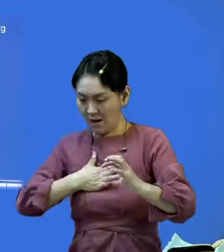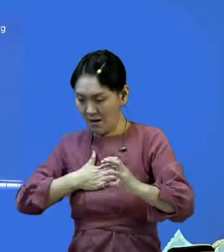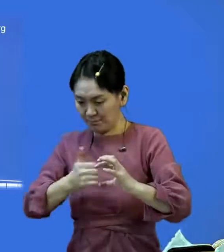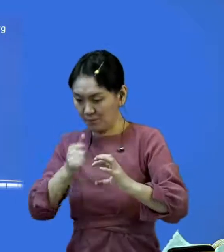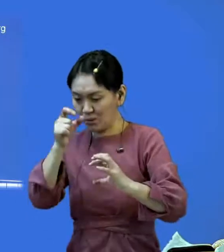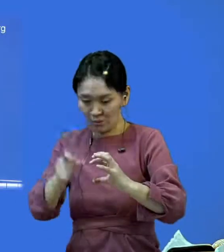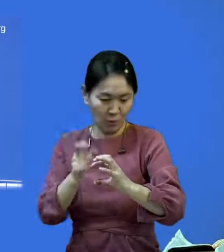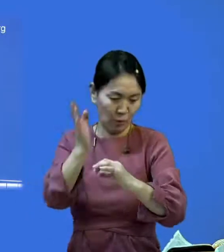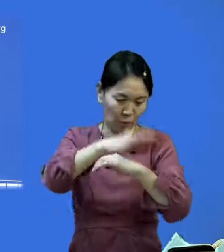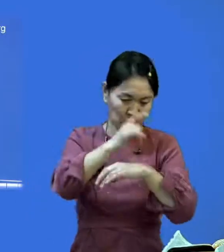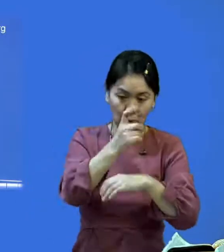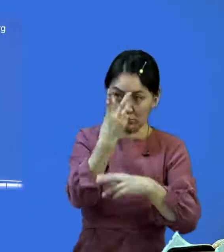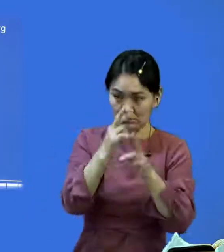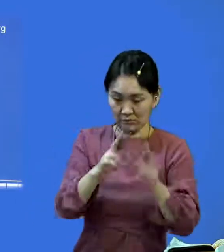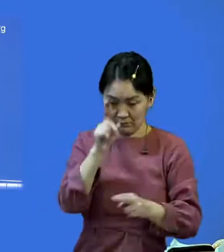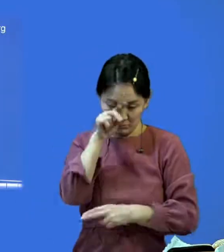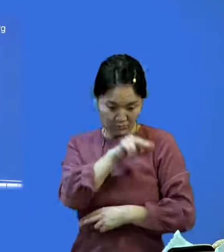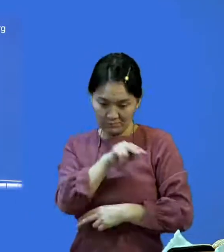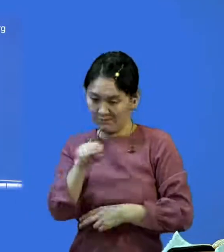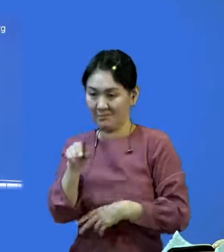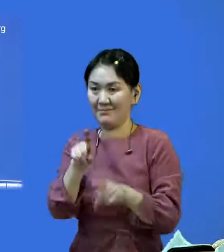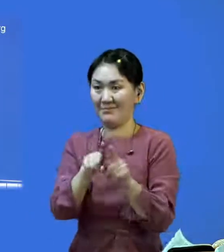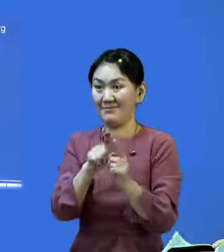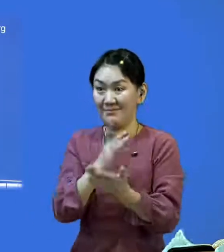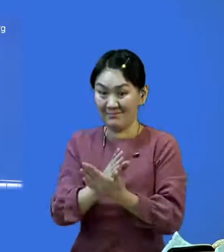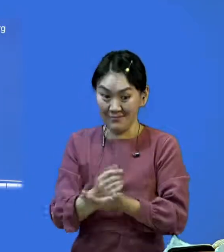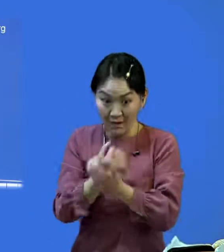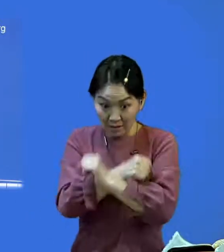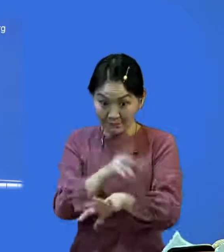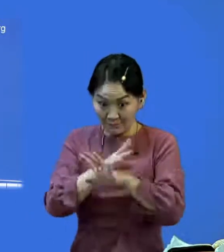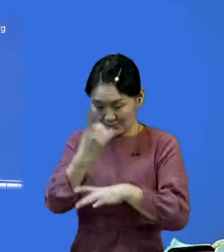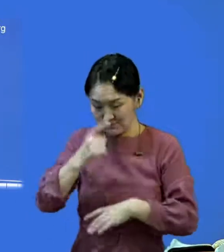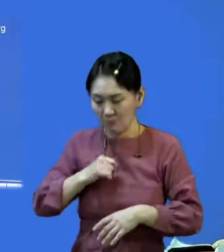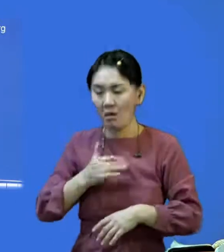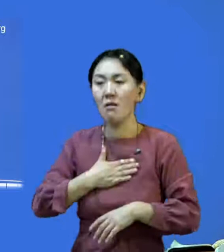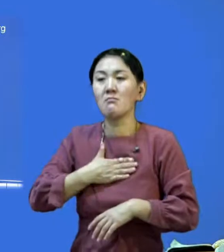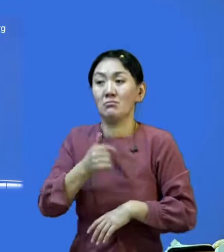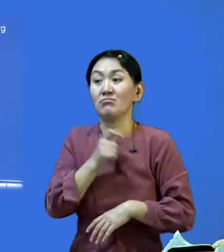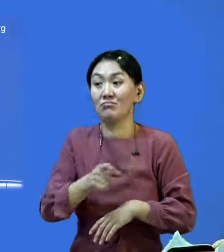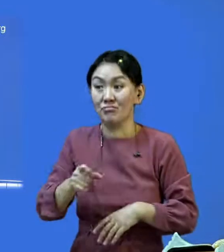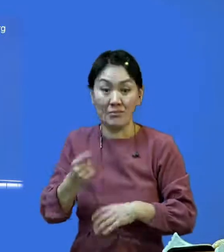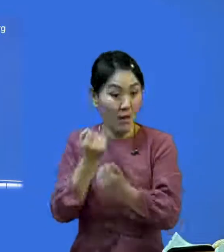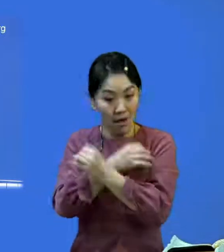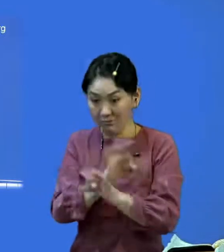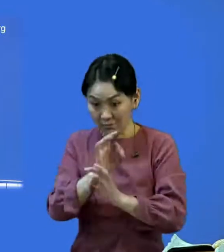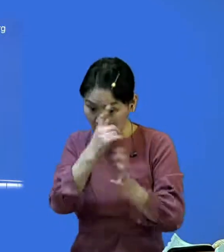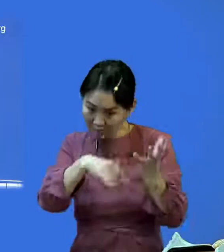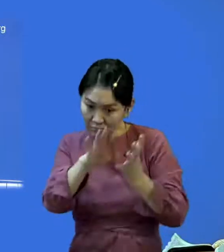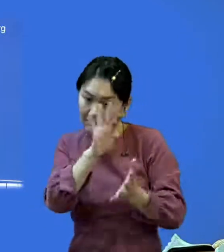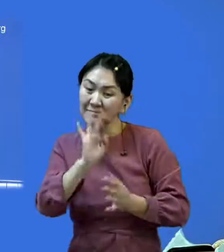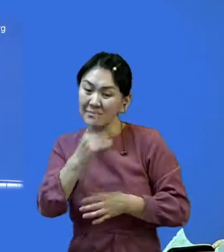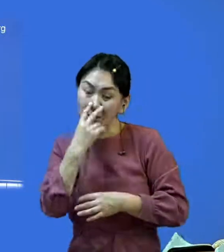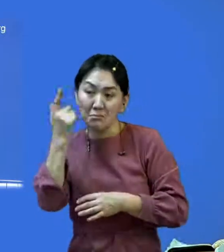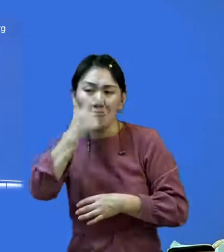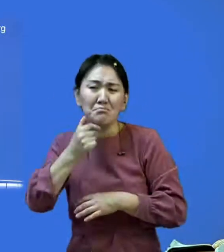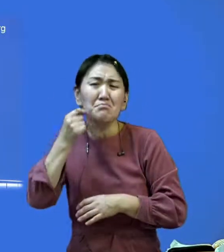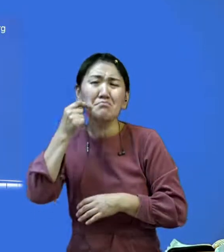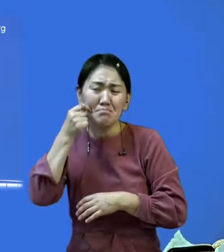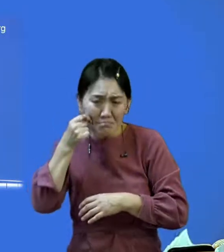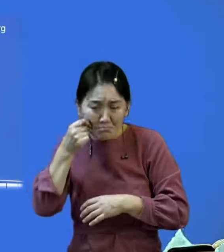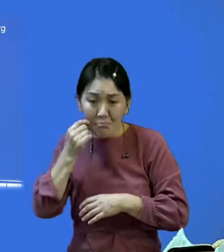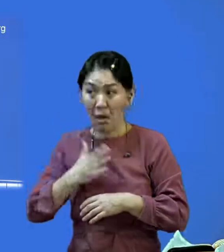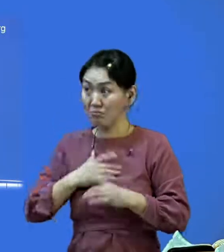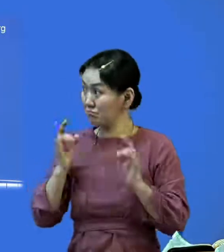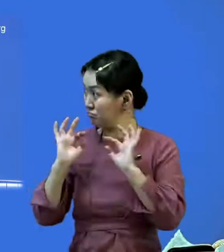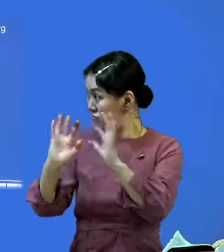гэд 2% байна. Аврагдсан хүмүүс бол амьд хүмүүс байна. Аврагдчих чадаагүй хүмүүс хэдий махуд нь амьд